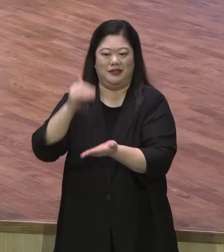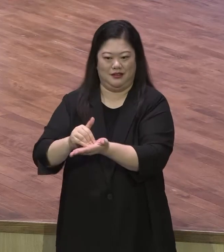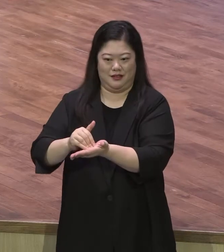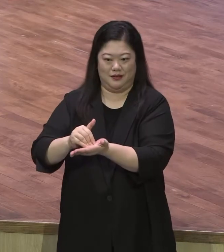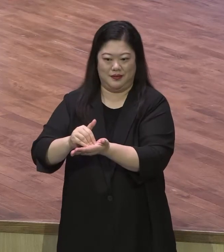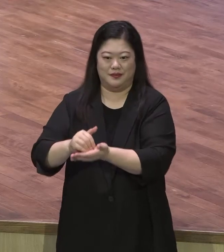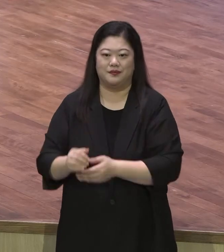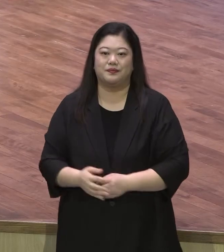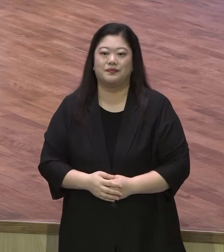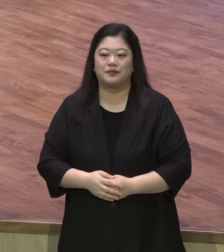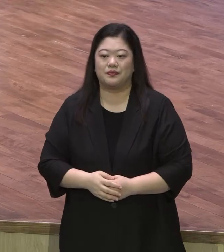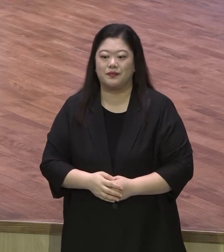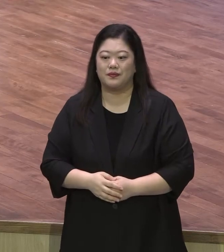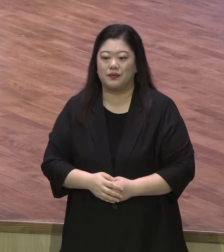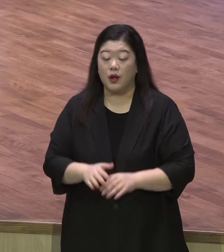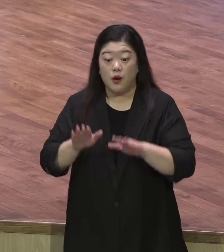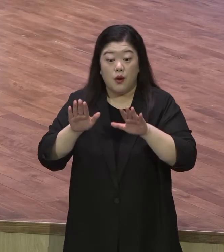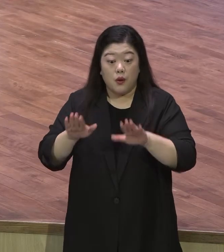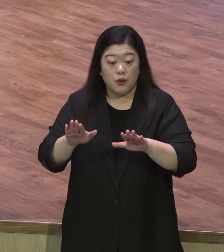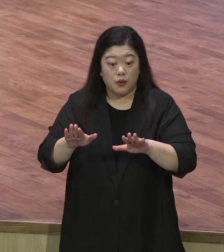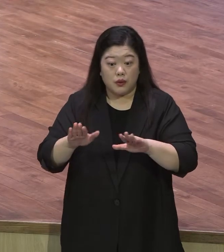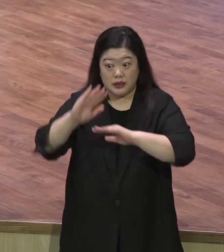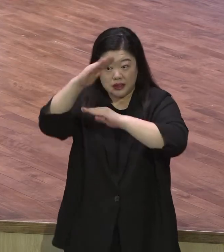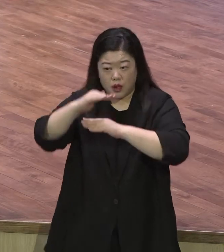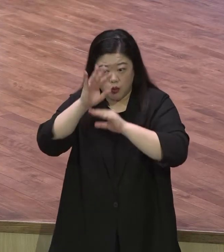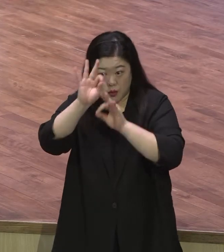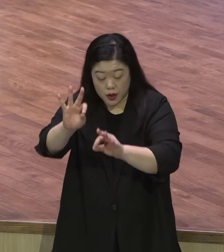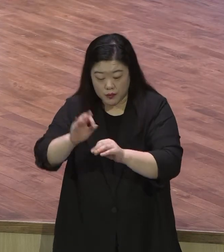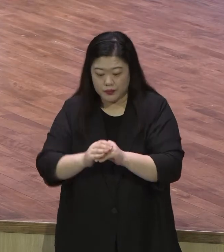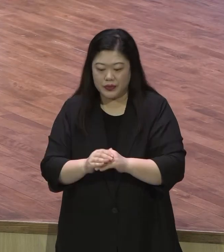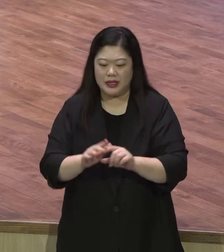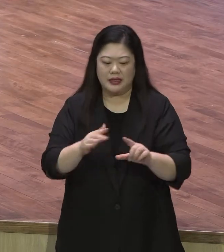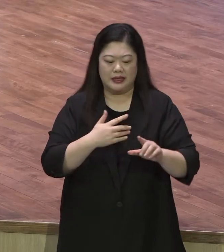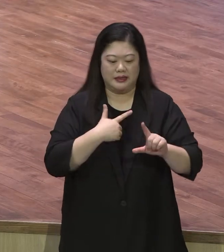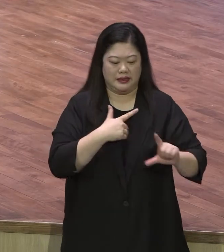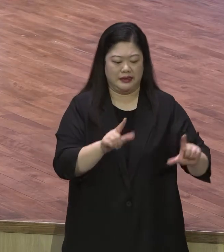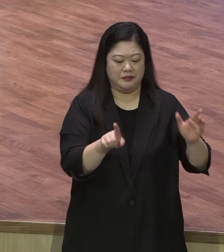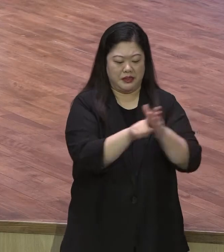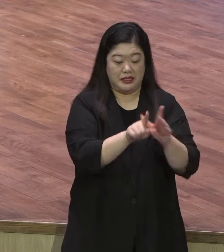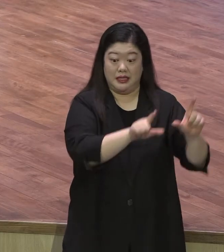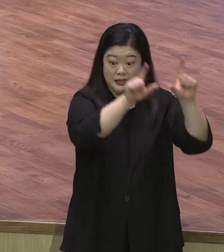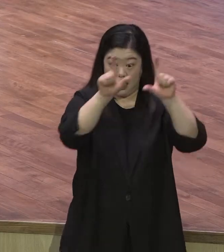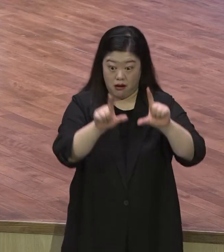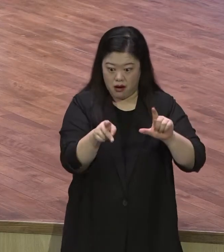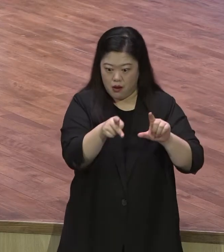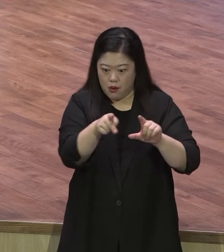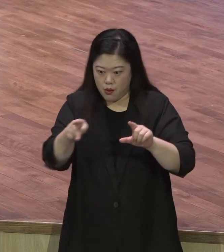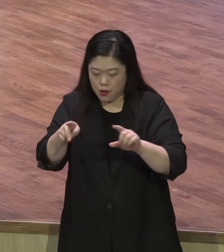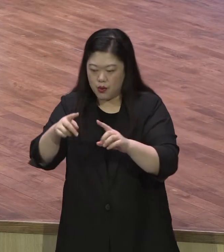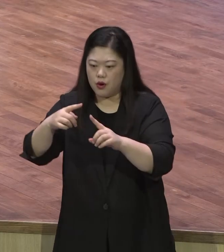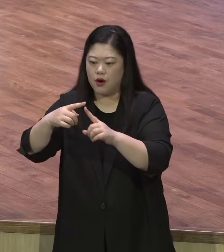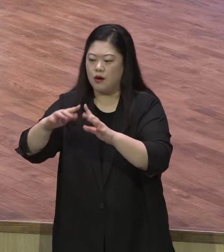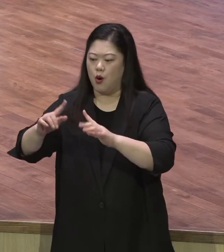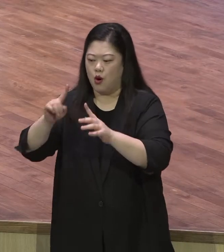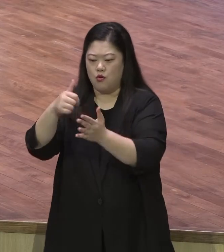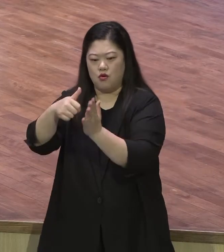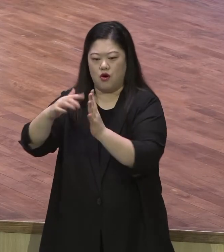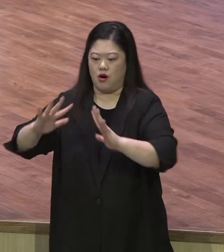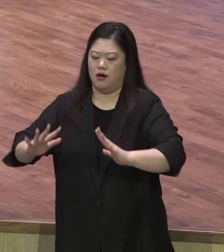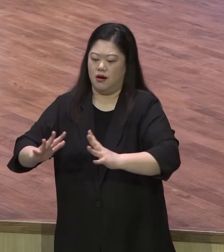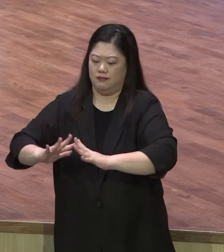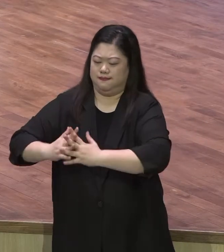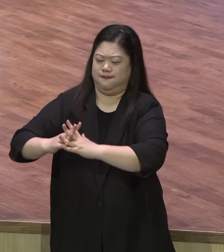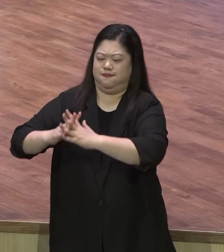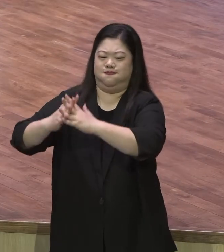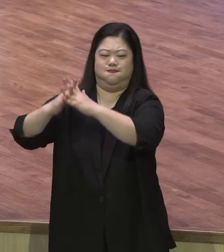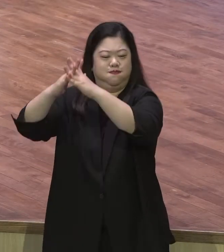건축자의 비율을 그렇게 통해서 기초의 중요성을 말씀하고 계십니다. 어떤 한